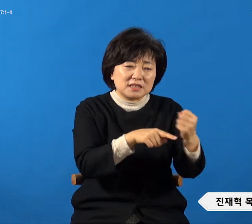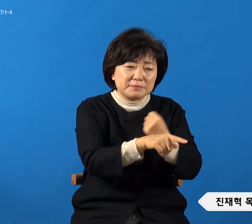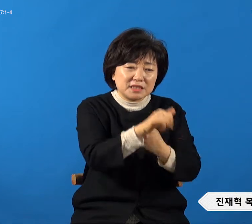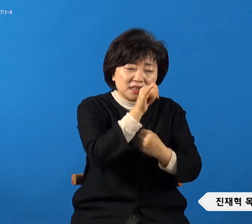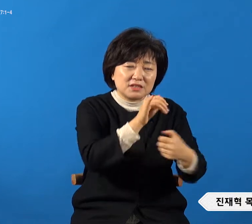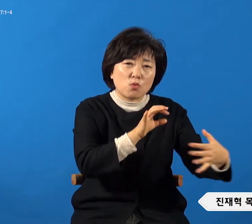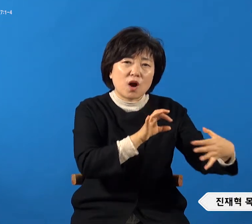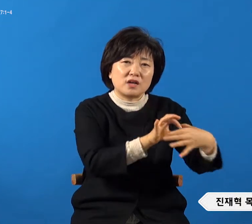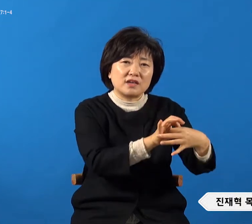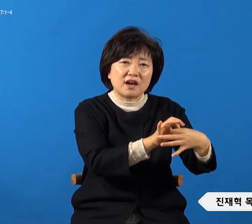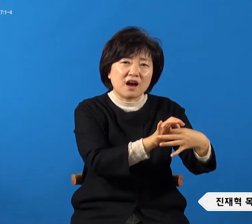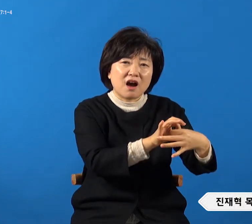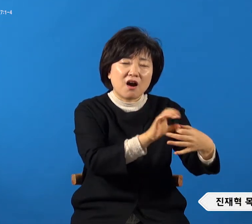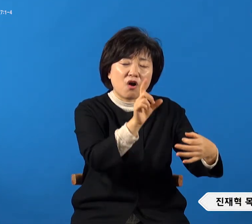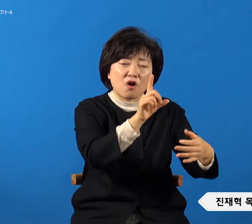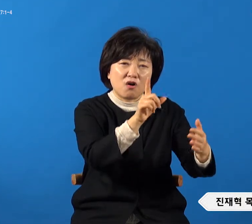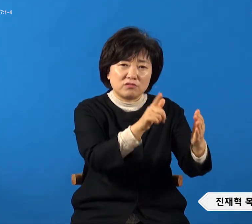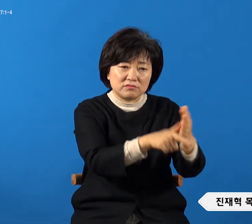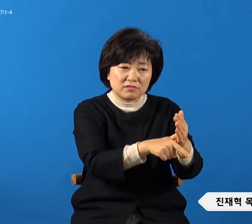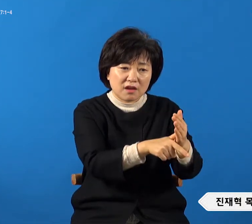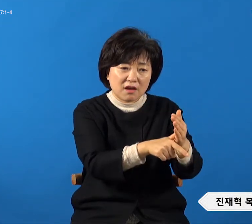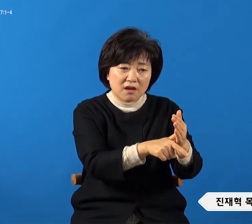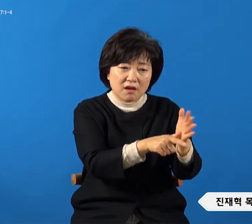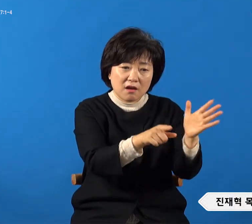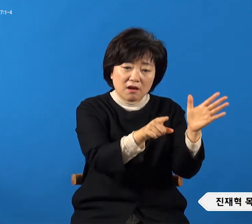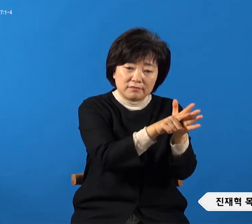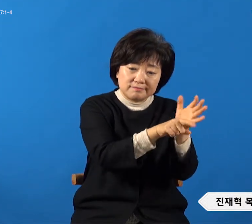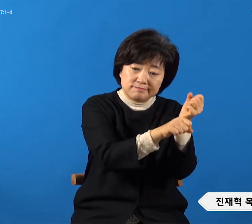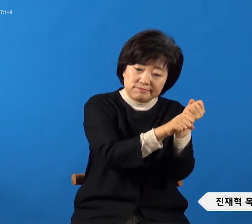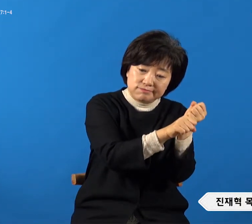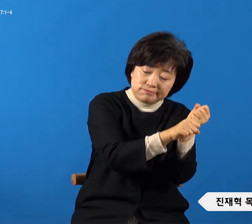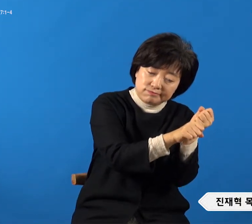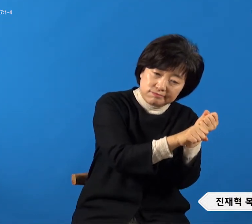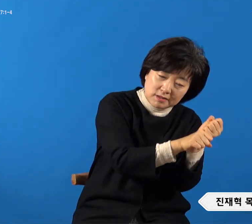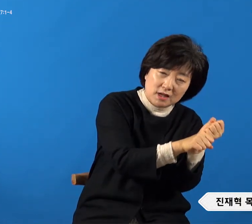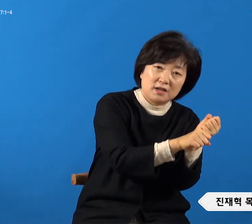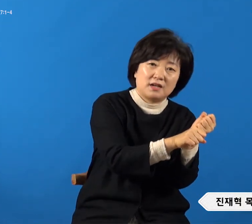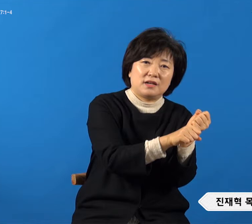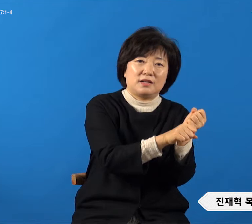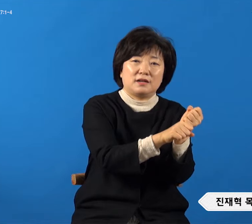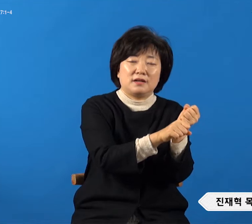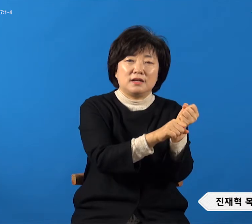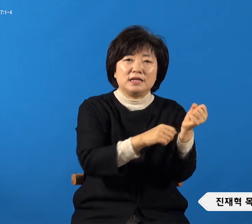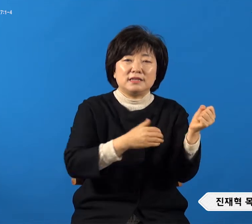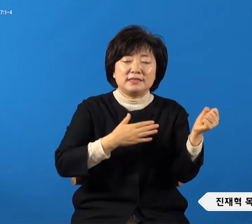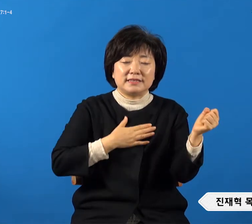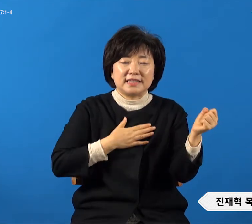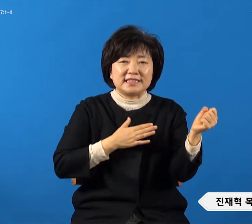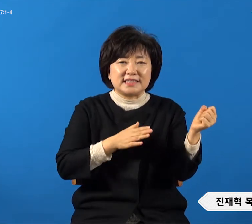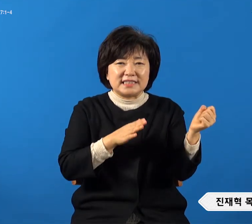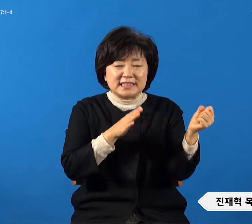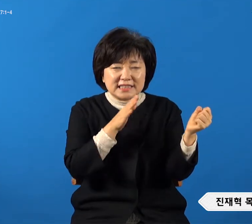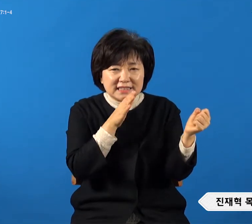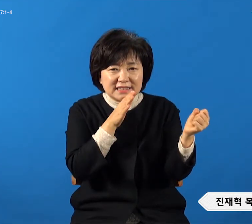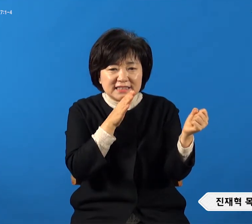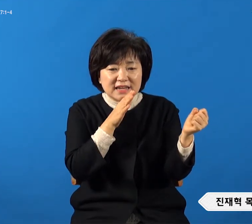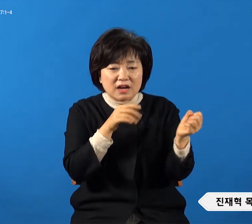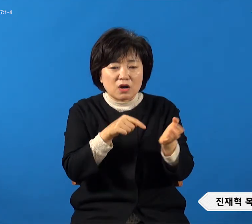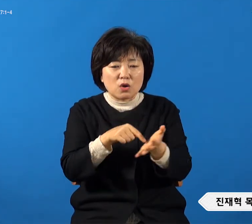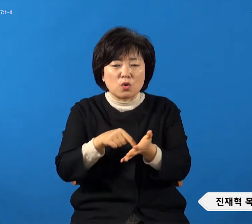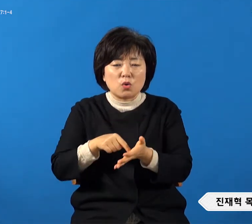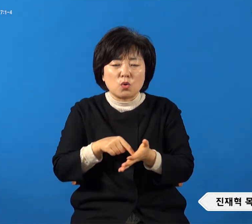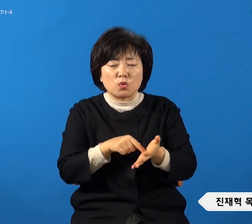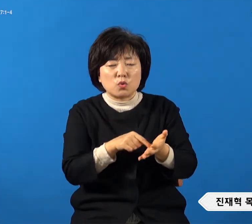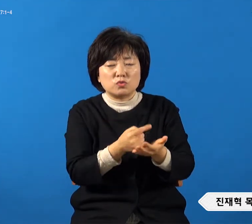있는 관계가 어느 한순간에 의존되어지는 순간 우리는 인간 본연의 실존적인